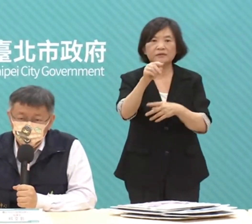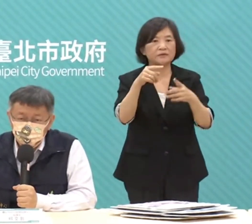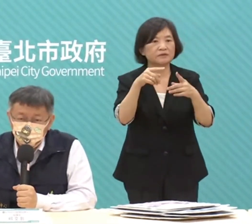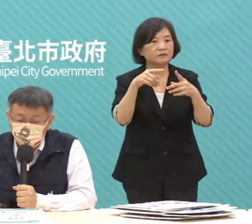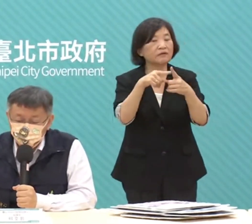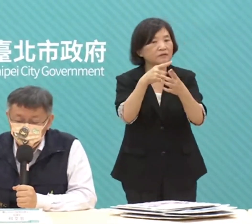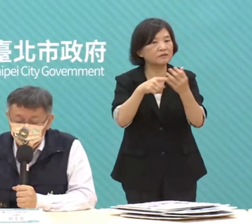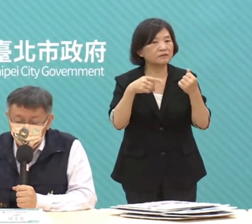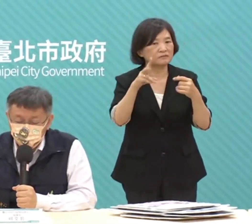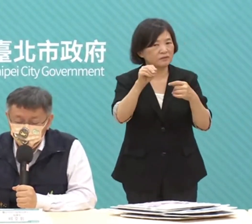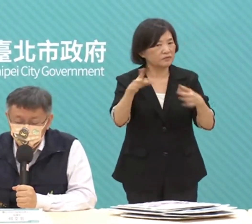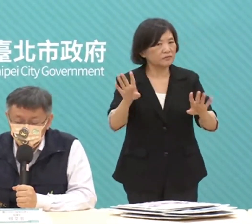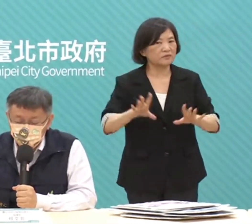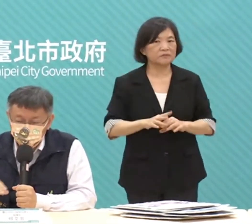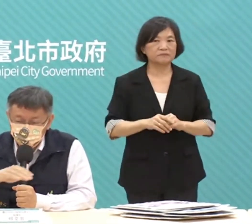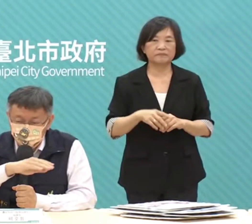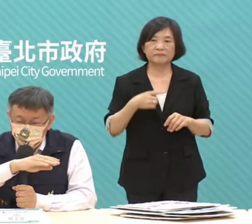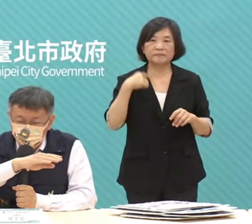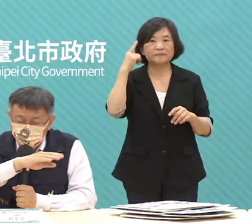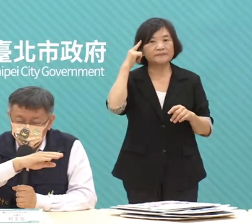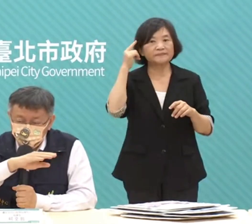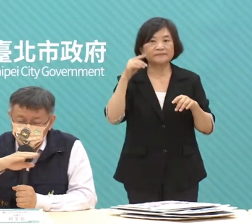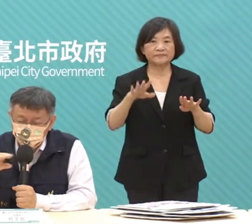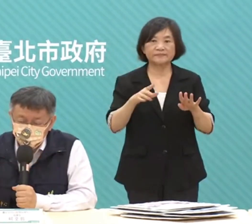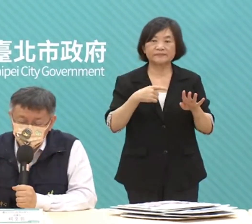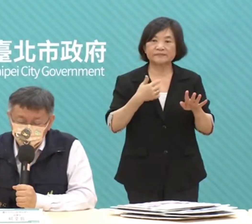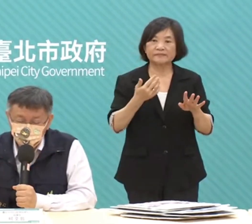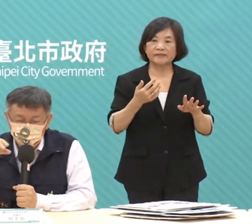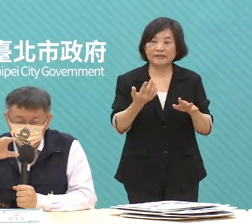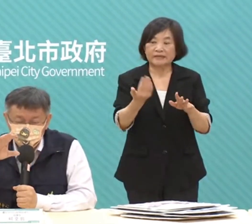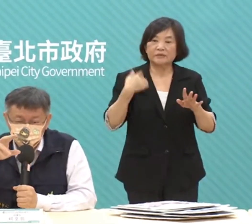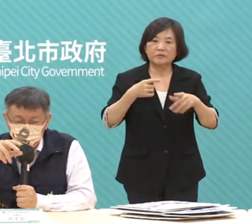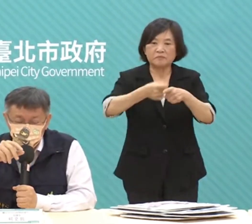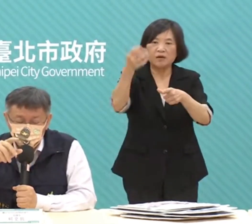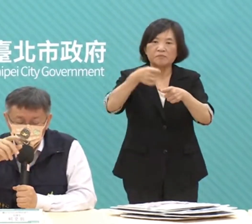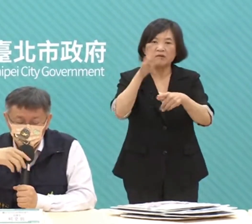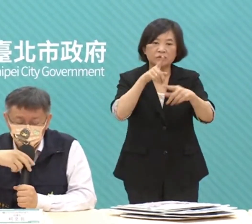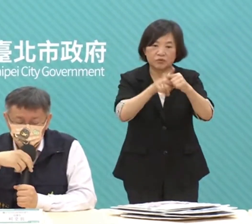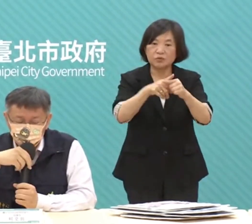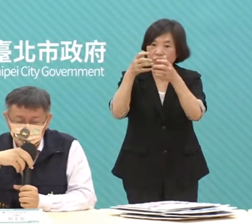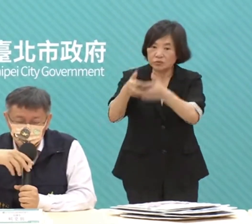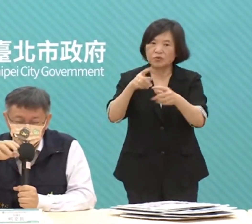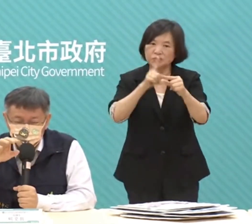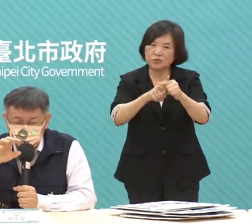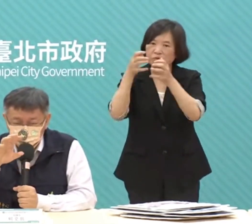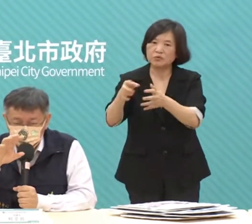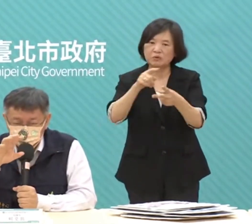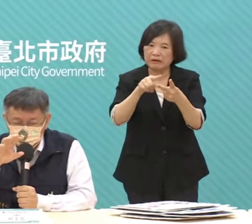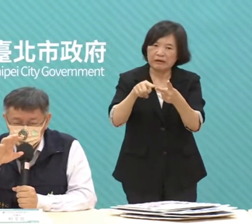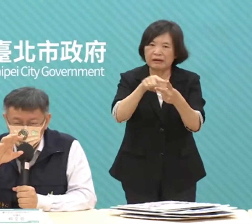嘛，所以应该这样讲了哦。之前我们一直在公布说中重症，那我一直在说那个